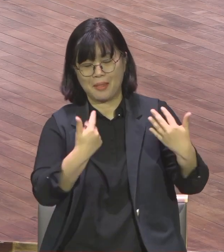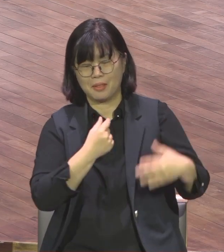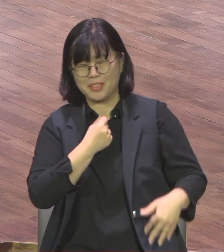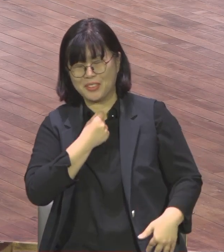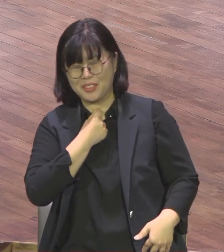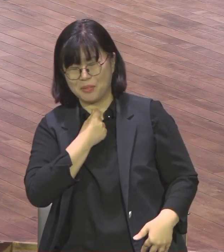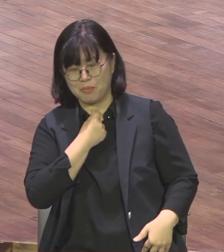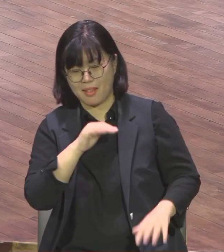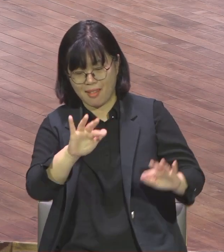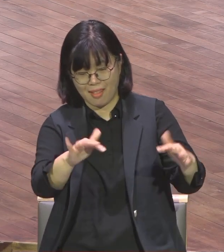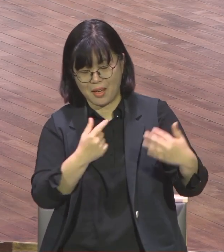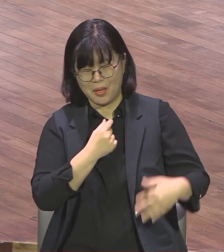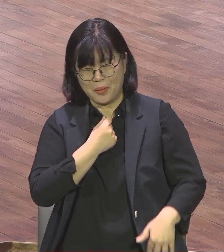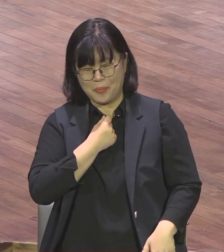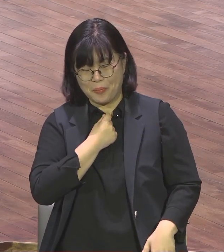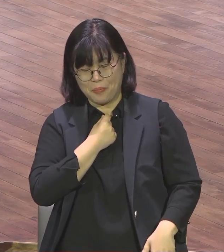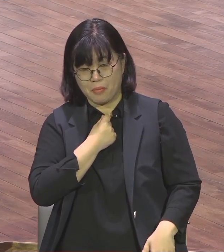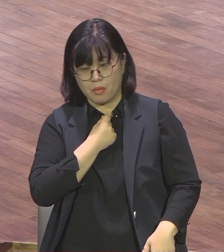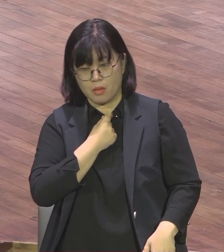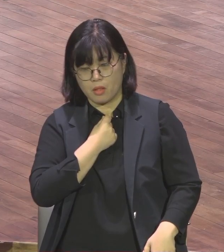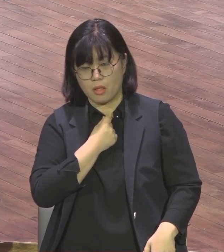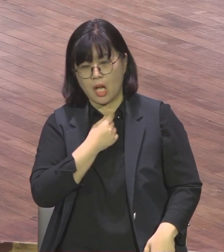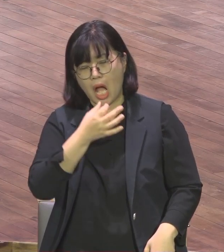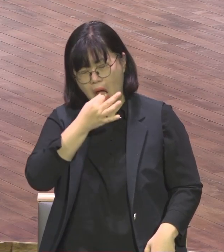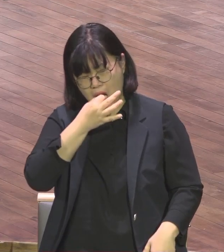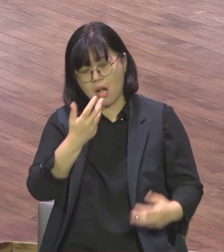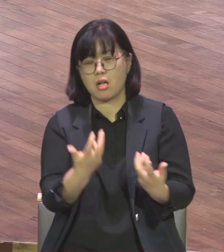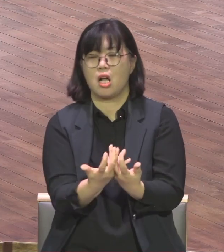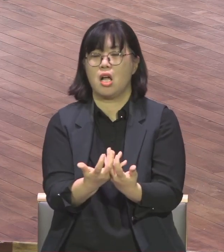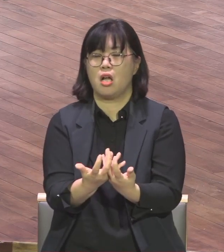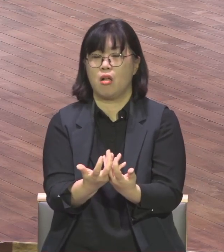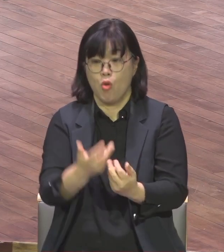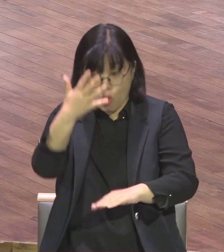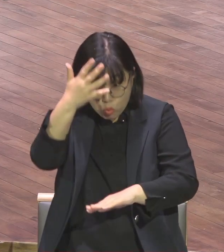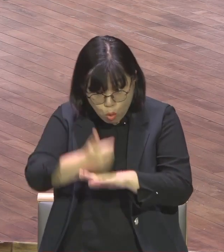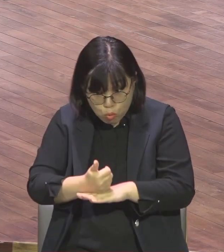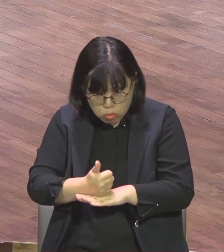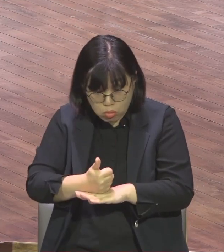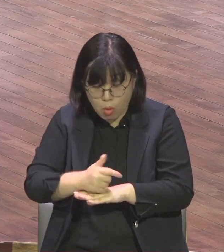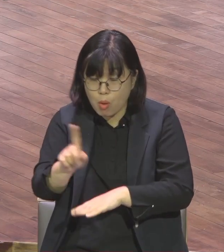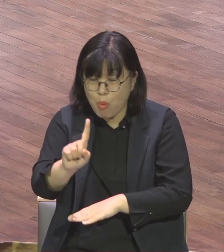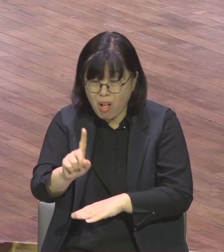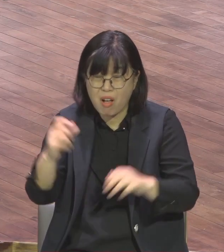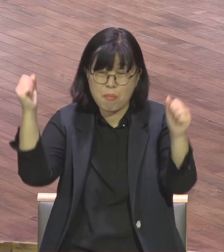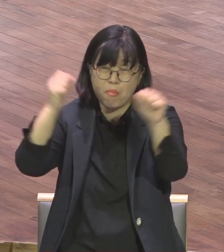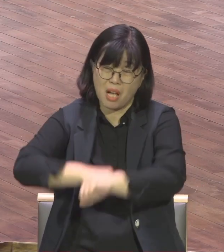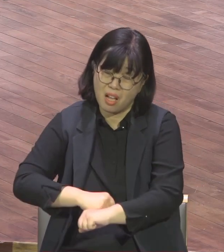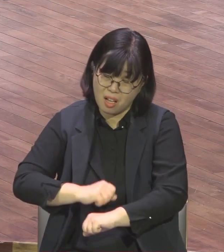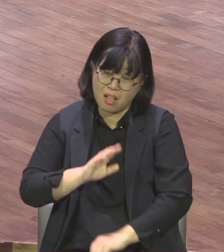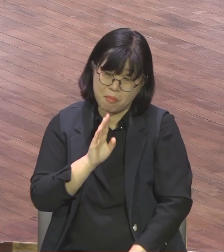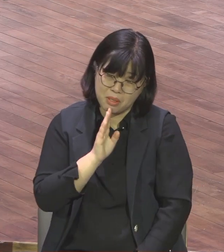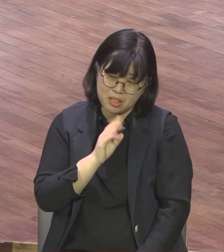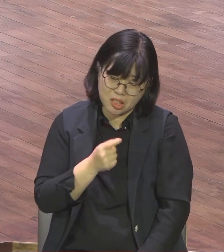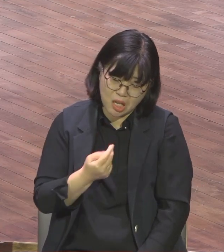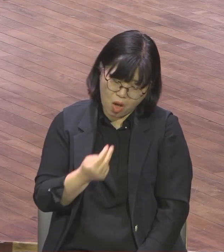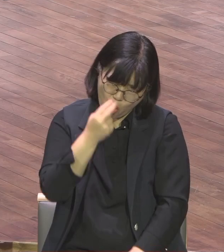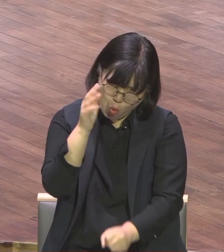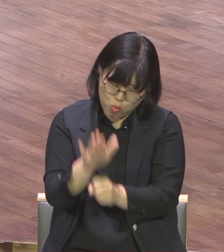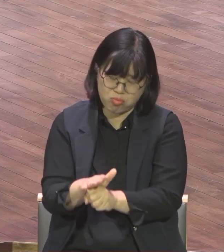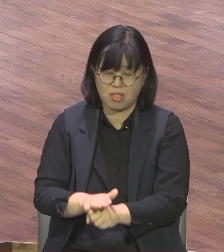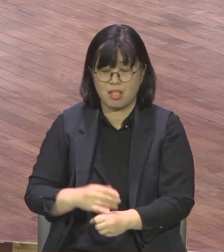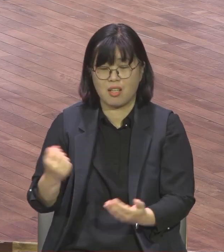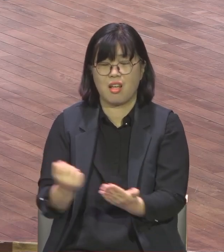자기 욕구. 그래서 이런 식으로 헌금한 사람들은요 드리고 다 망해요. 참 억울하죠. 차라리 안 드렸으면 안 죽었을